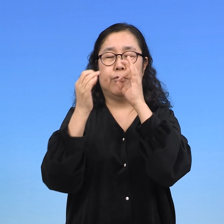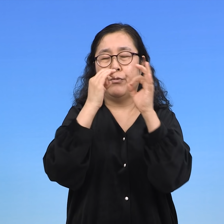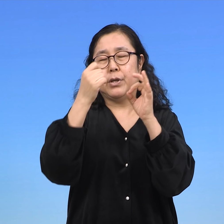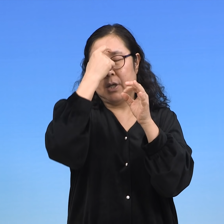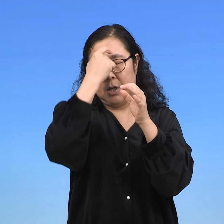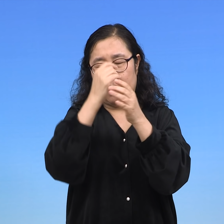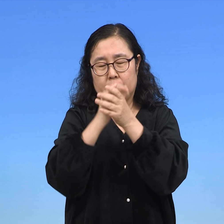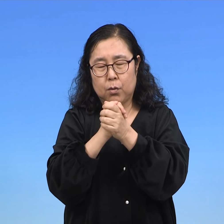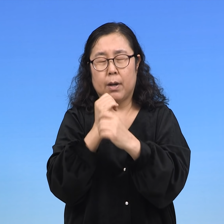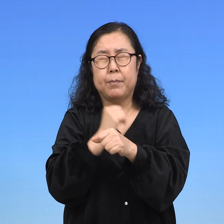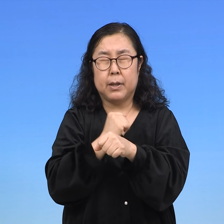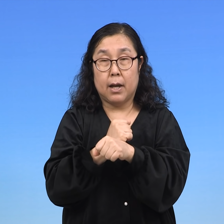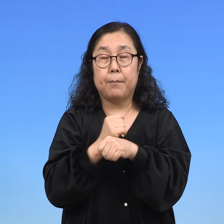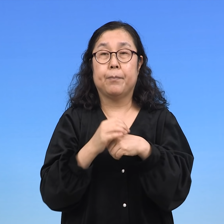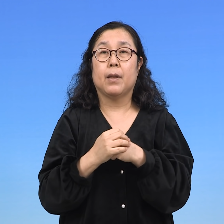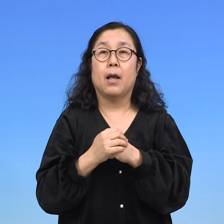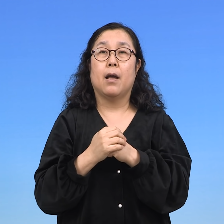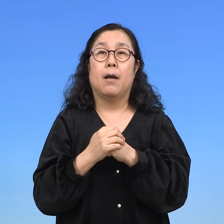부르시기 원합니다.